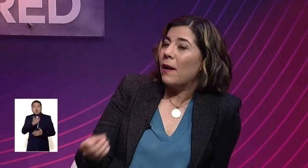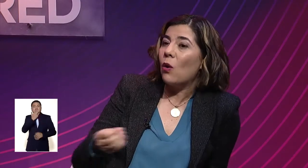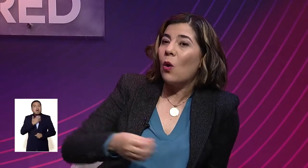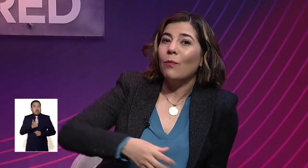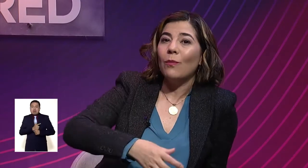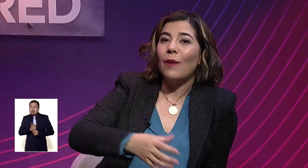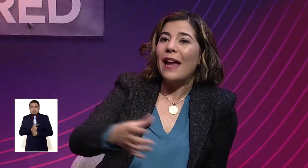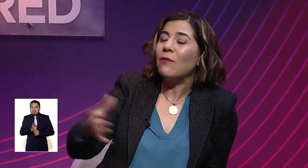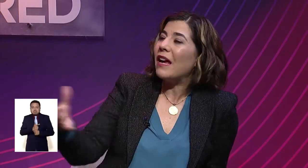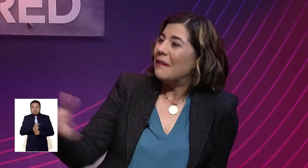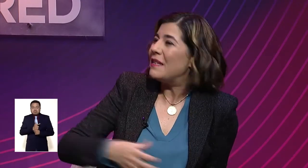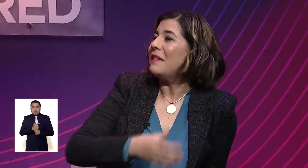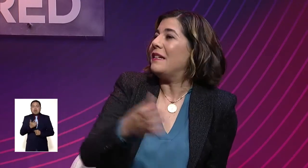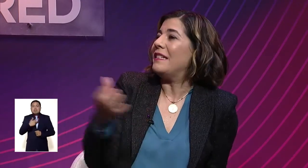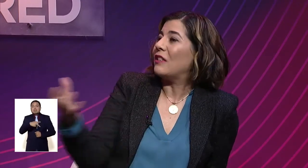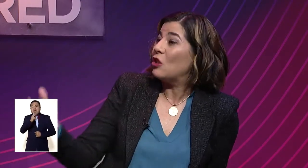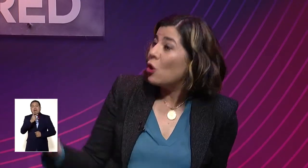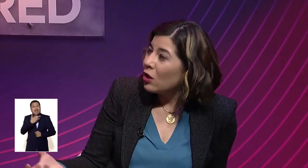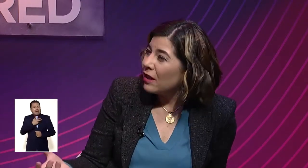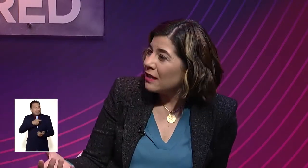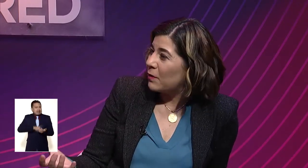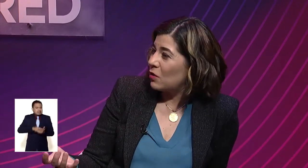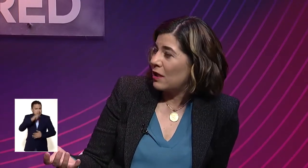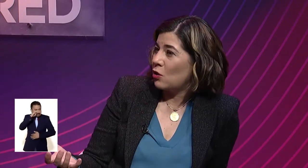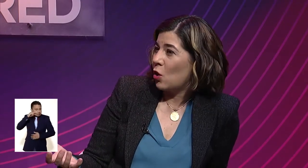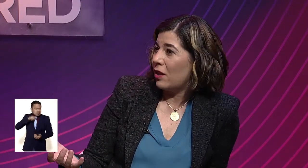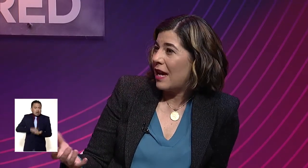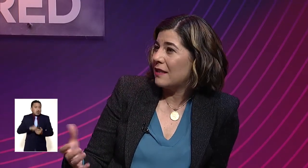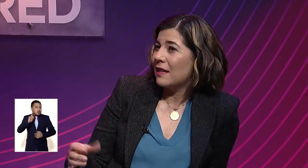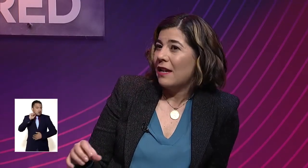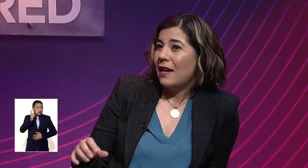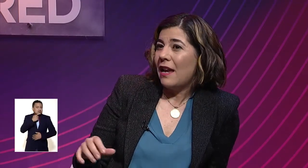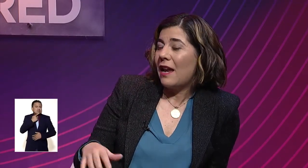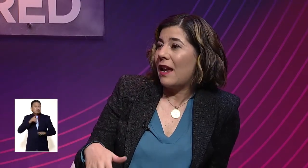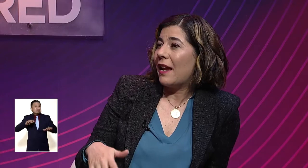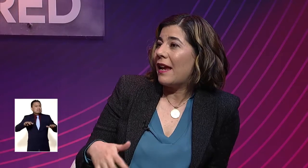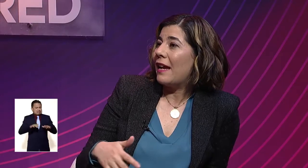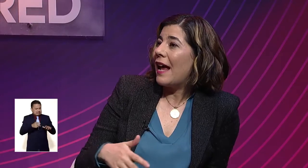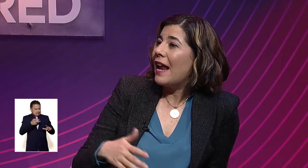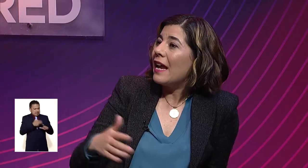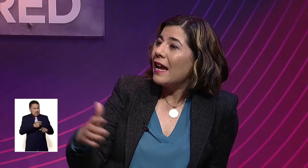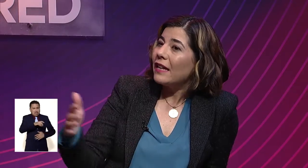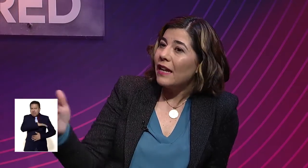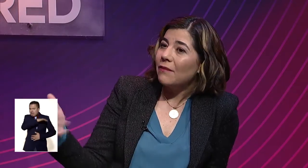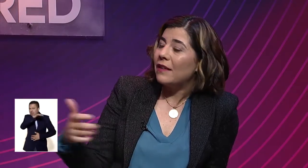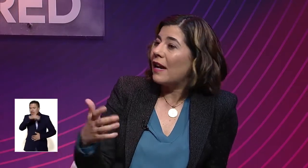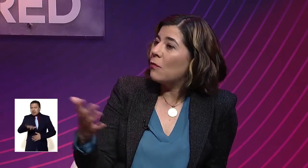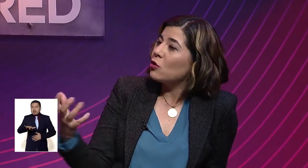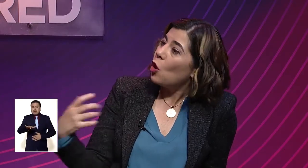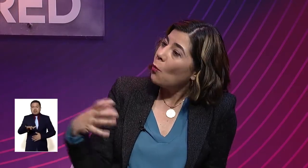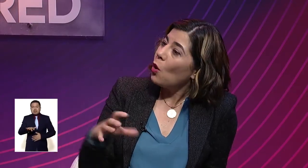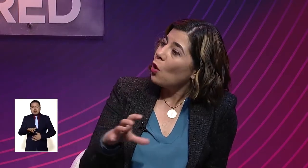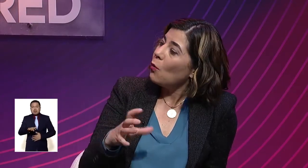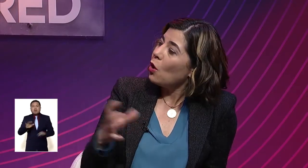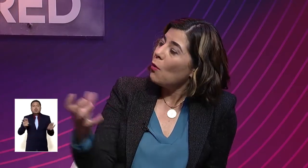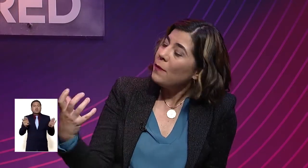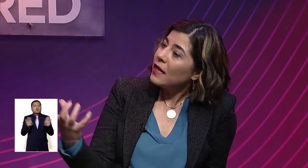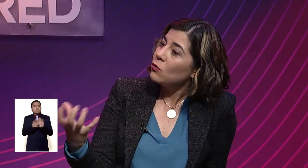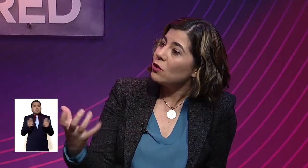pero hay una invisibilización de las personas sordas. En general, digamos, ¿cómo miran